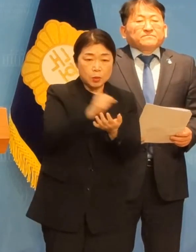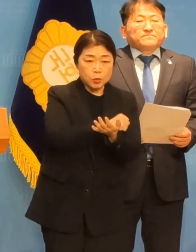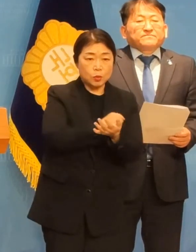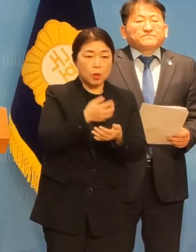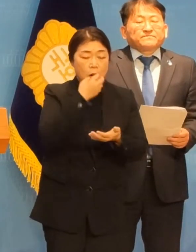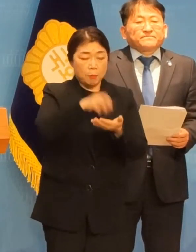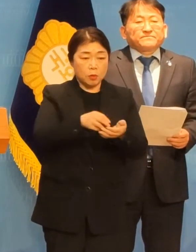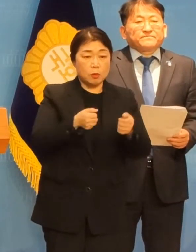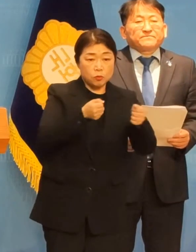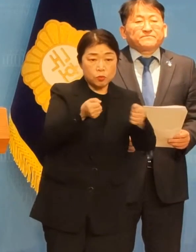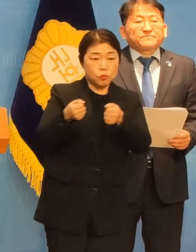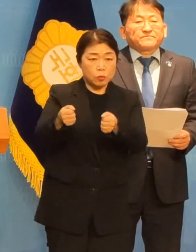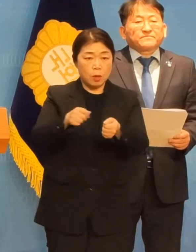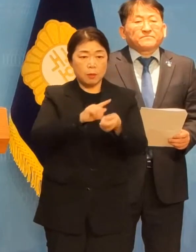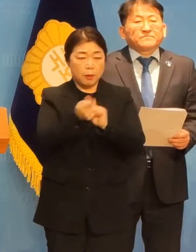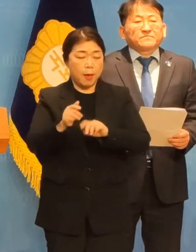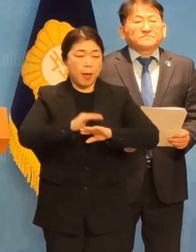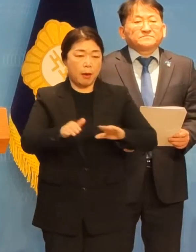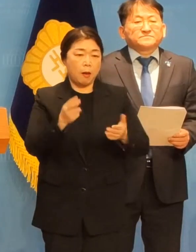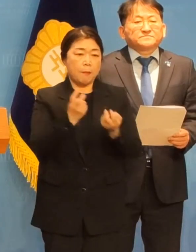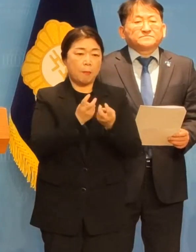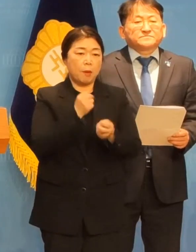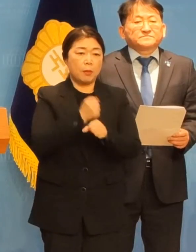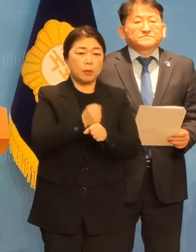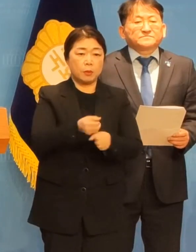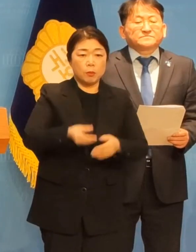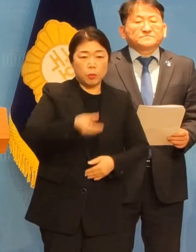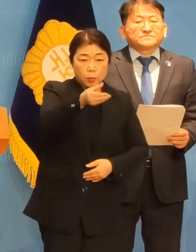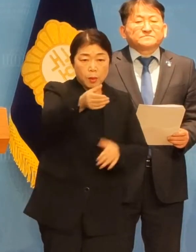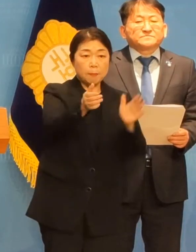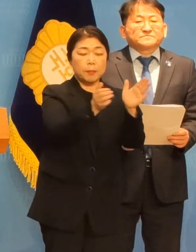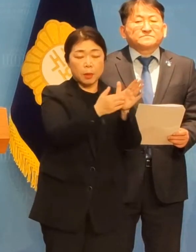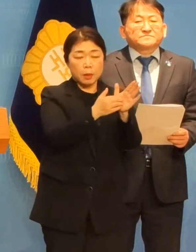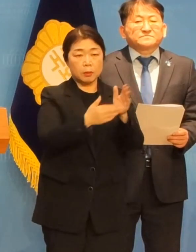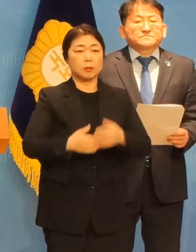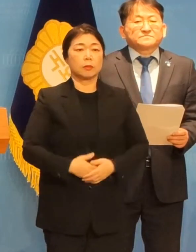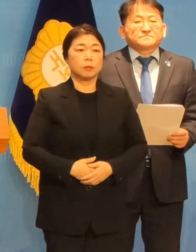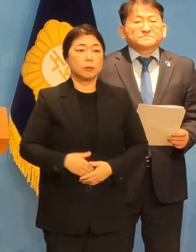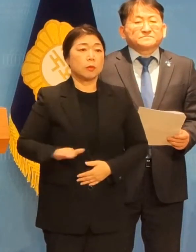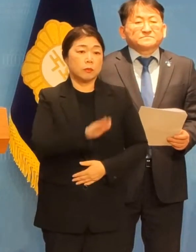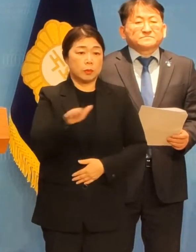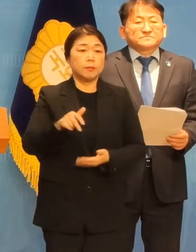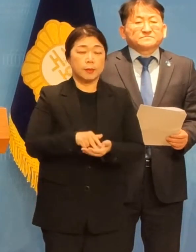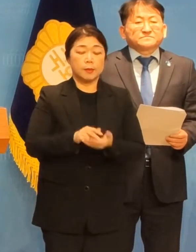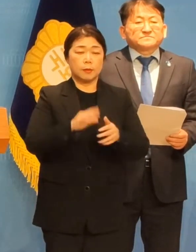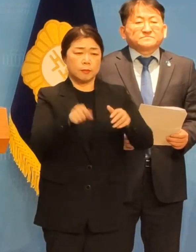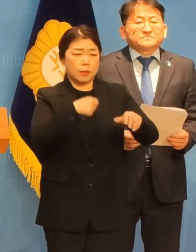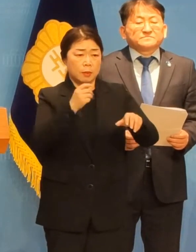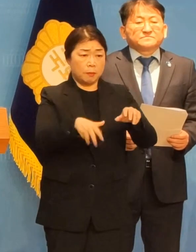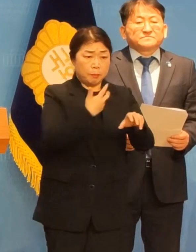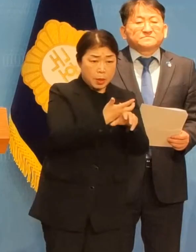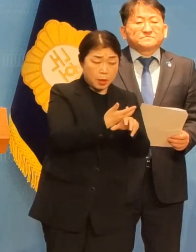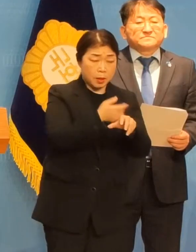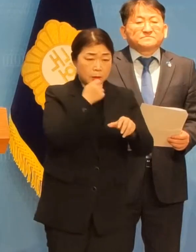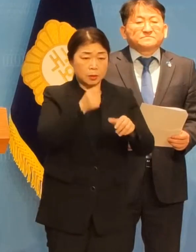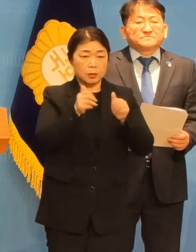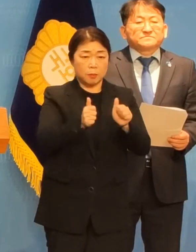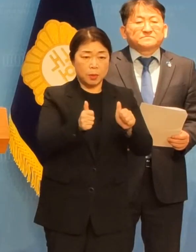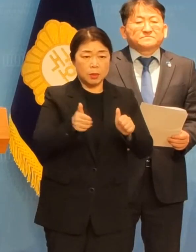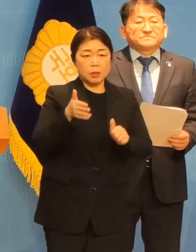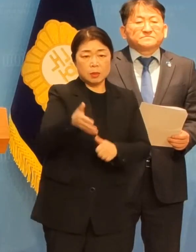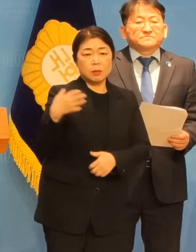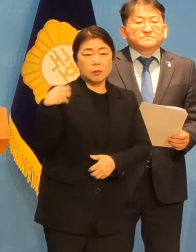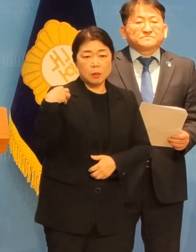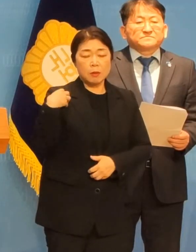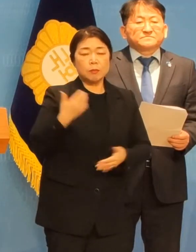저희들이 대안을 제시했습니다. 다시 한번 말씀드리지만 조국혁신당은 내란 전담 재판부가 설치돼